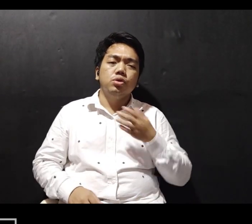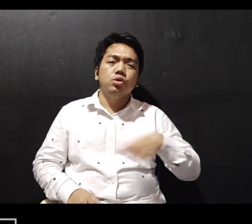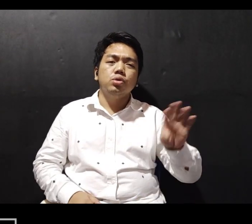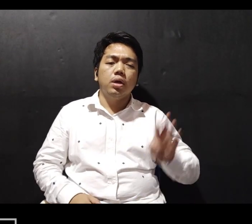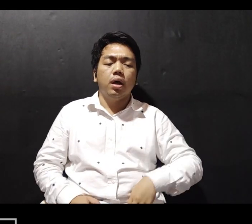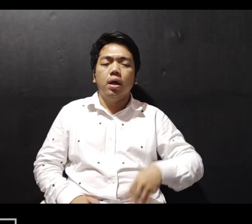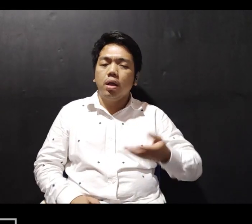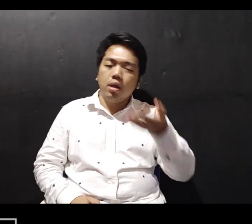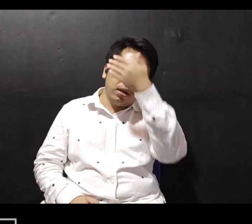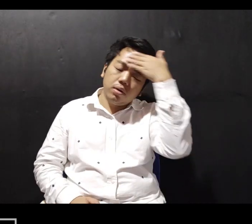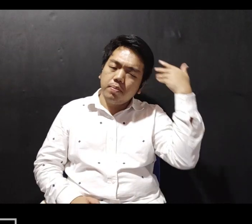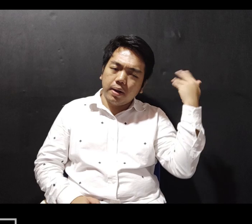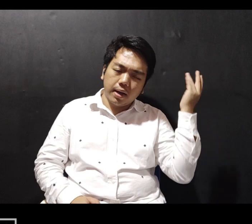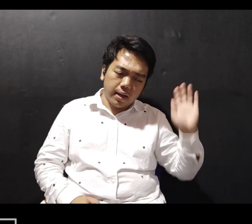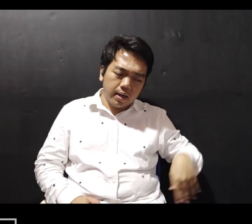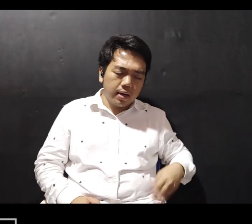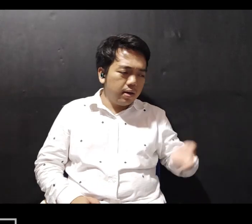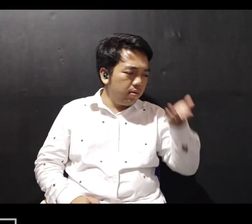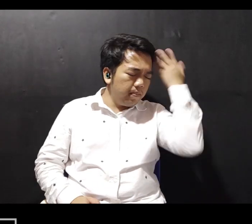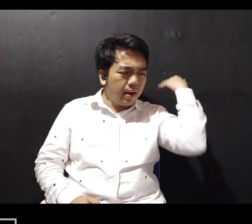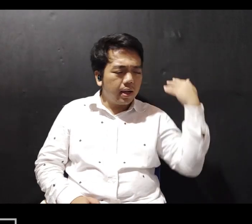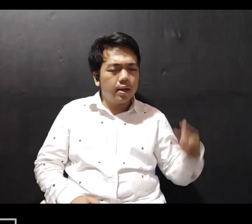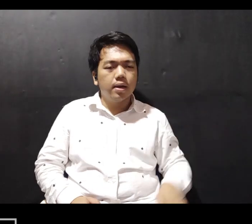keadaan menghapus semuanya itu.